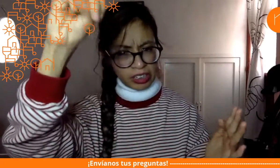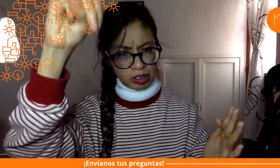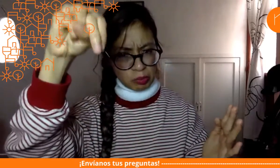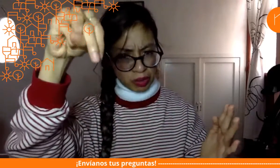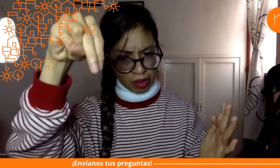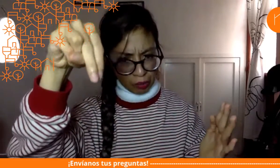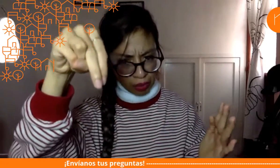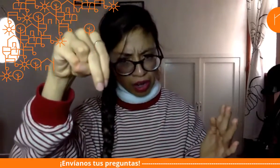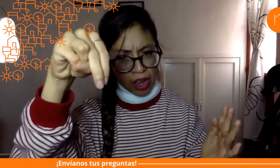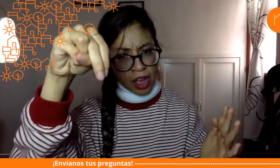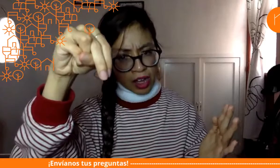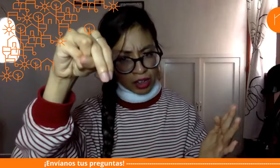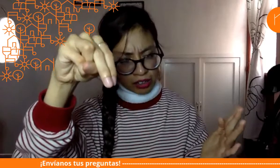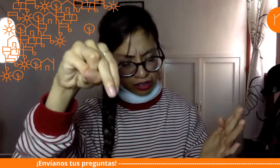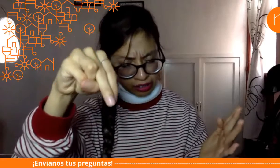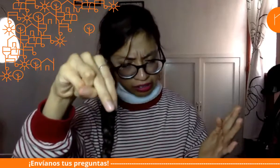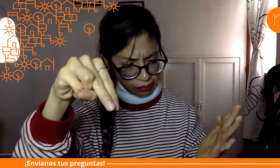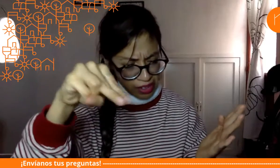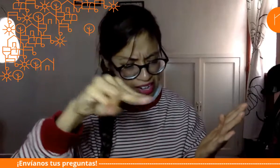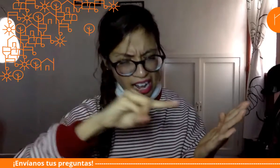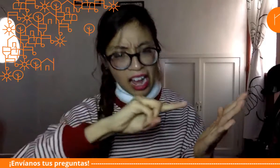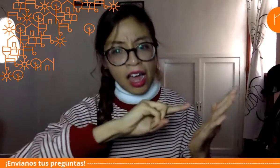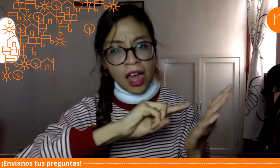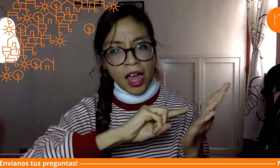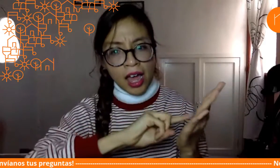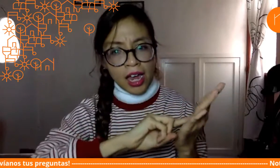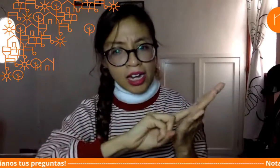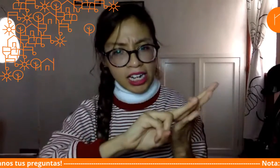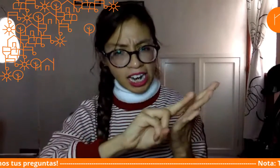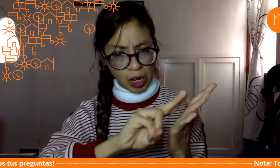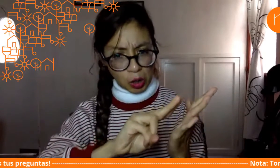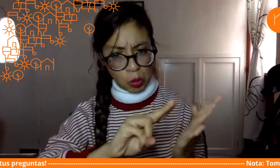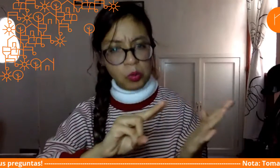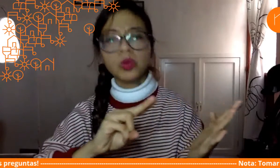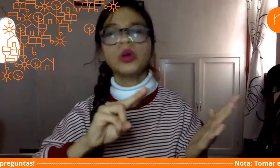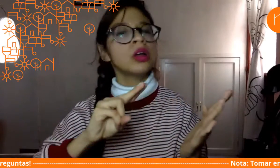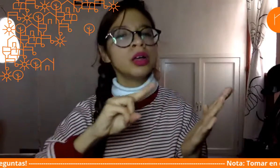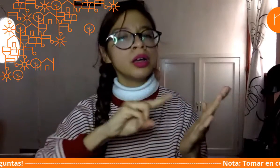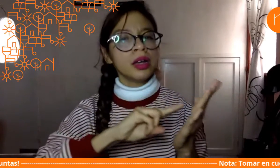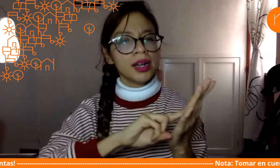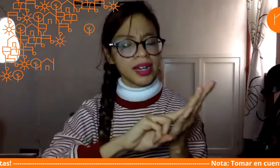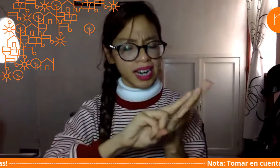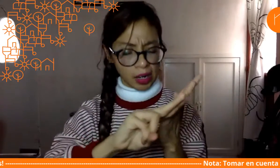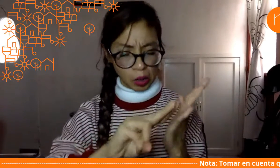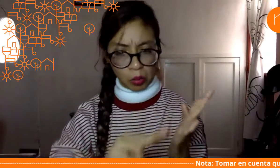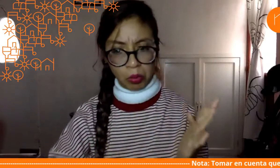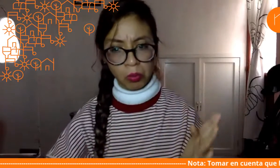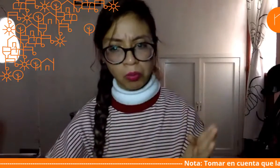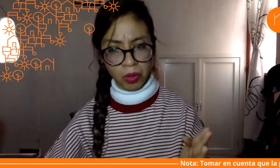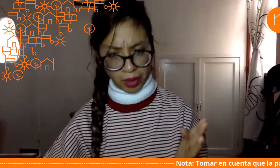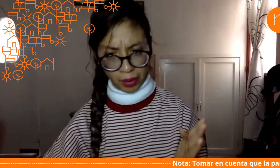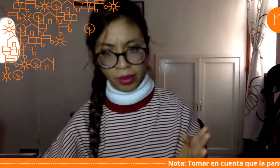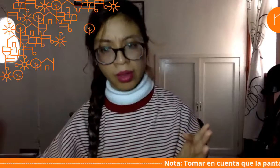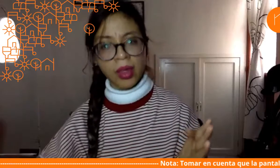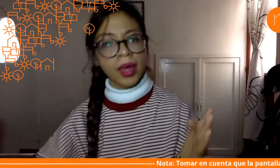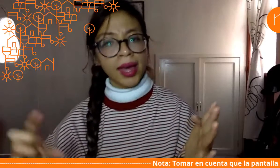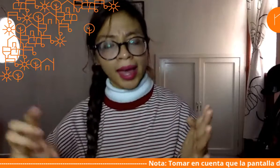deditos, pero lo puedo hacer de esta manera. Negro. Negro. Muy bien.